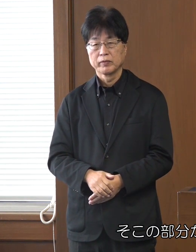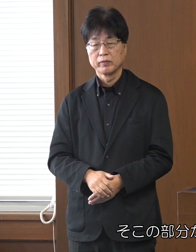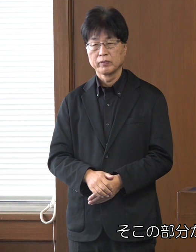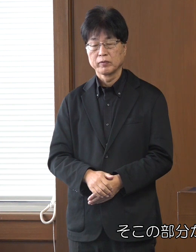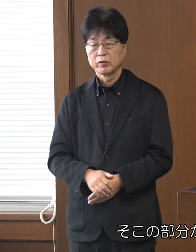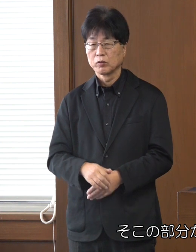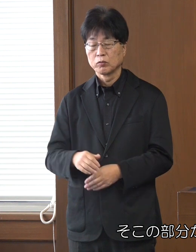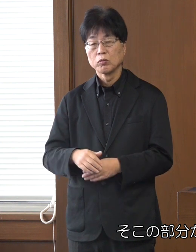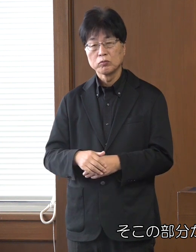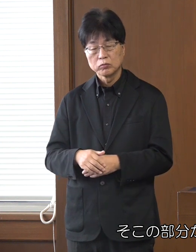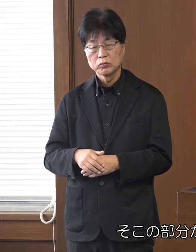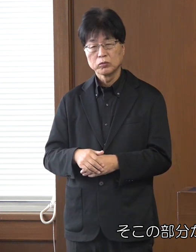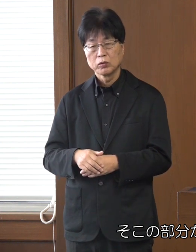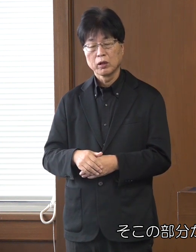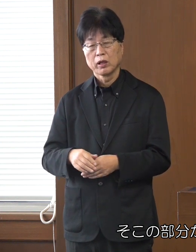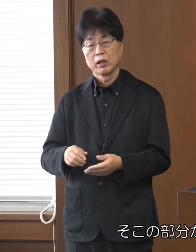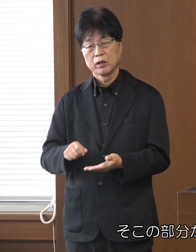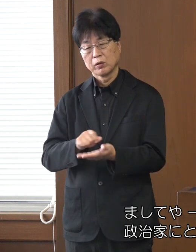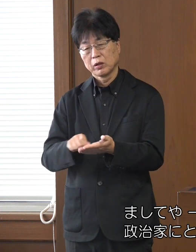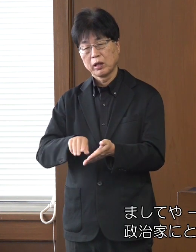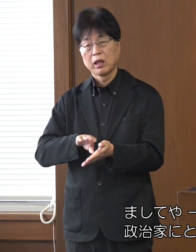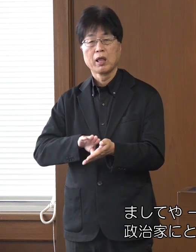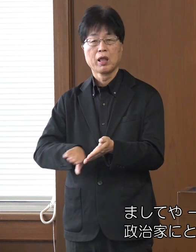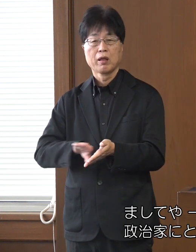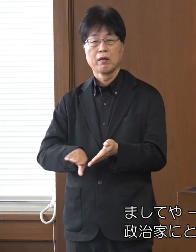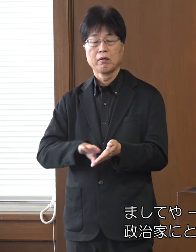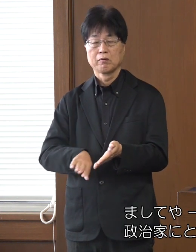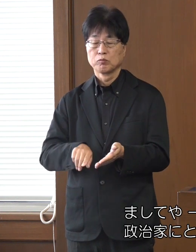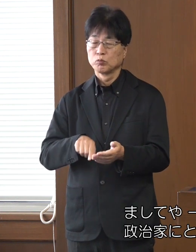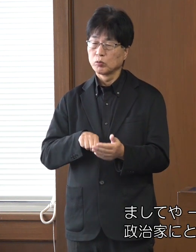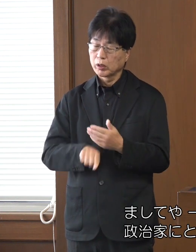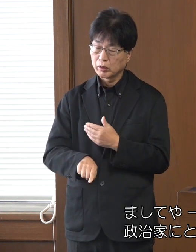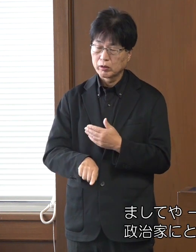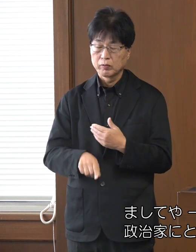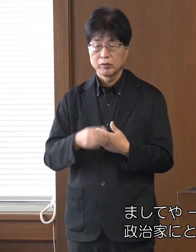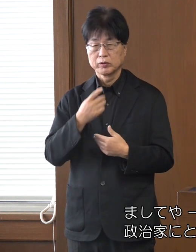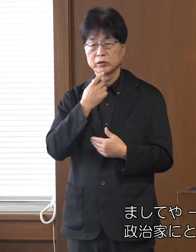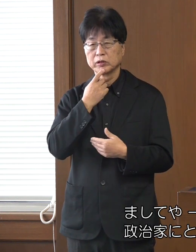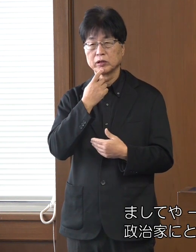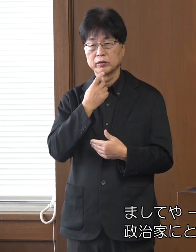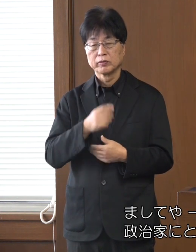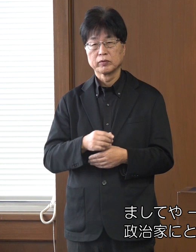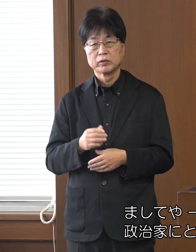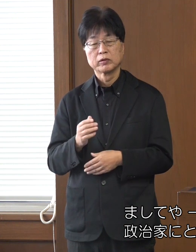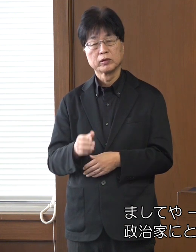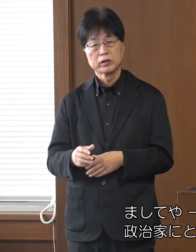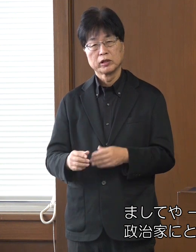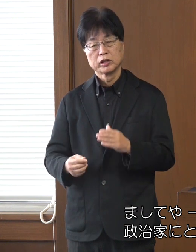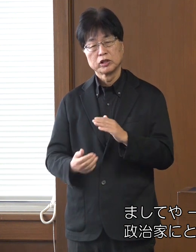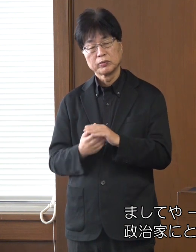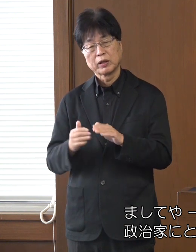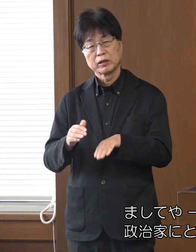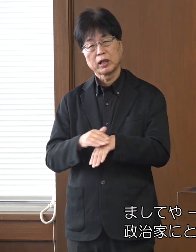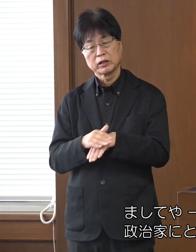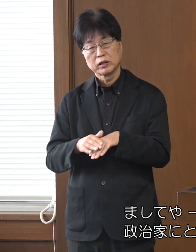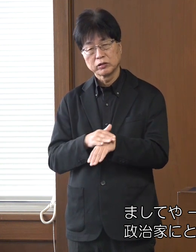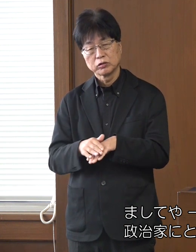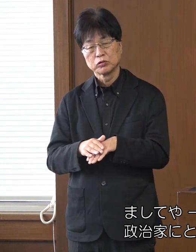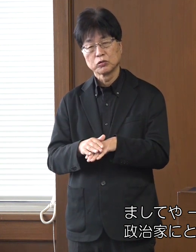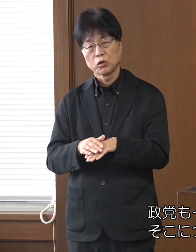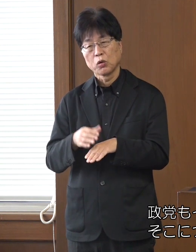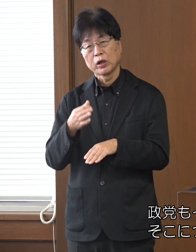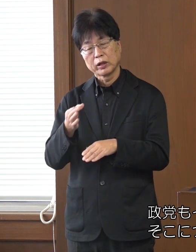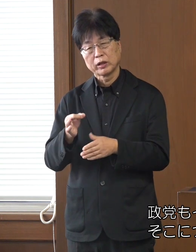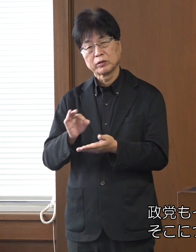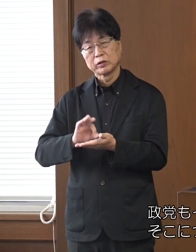なんでそうならないのかな、うん、ましてや一番政治家にとって大切なところなんで、